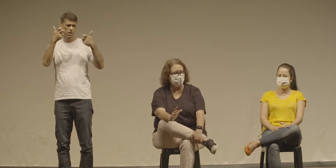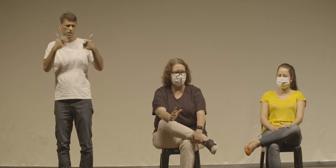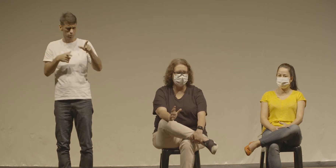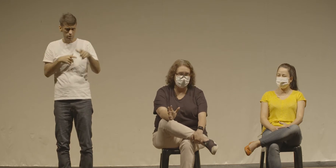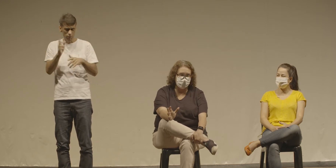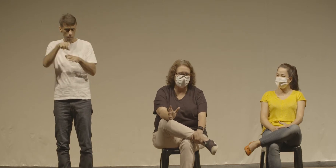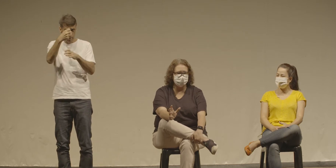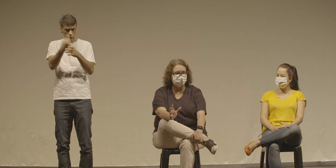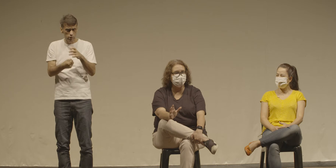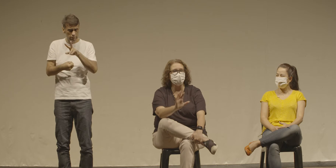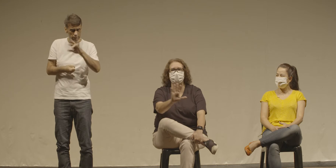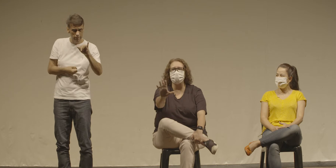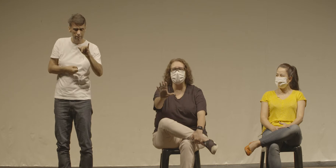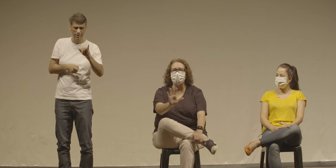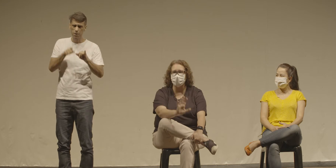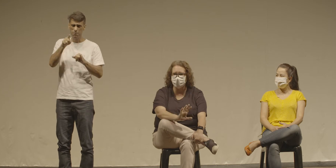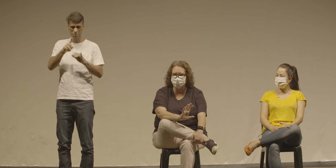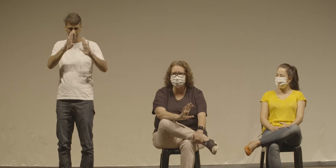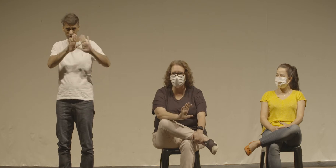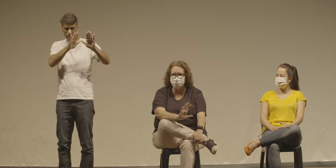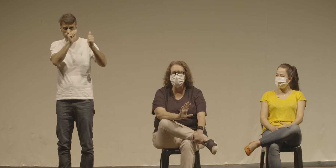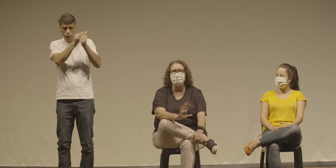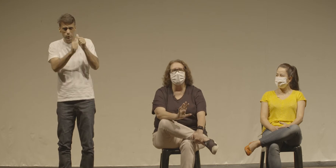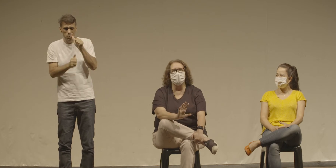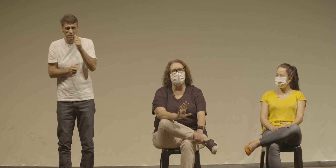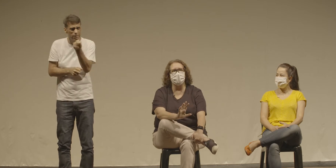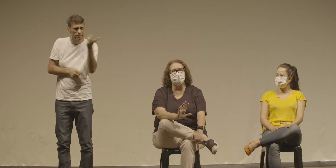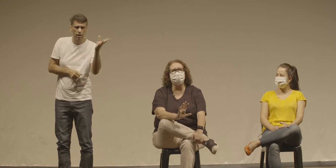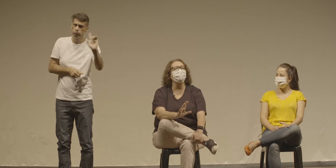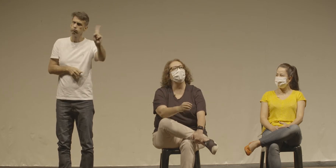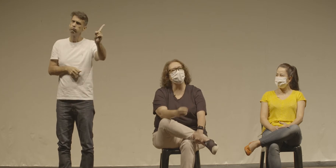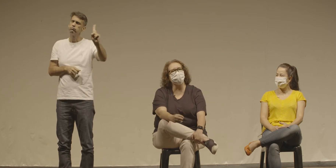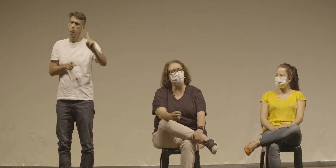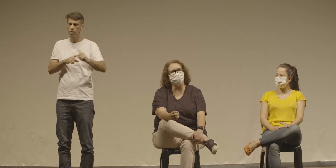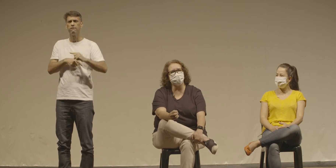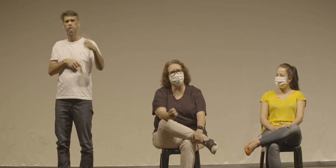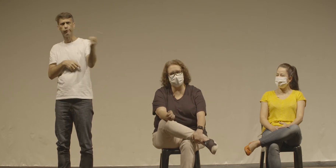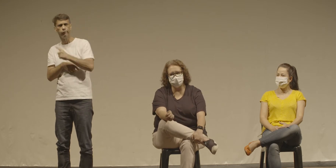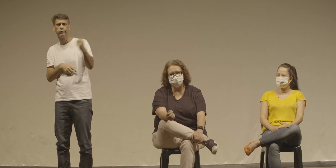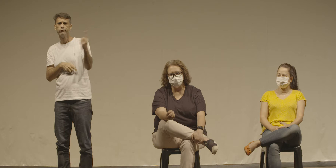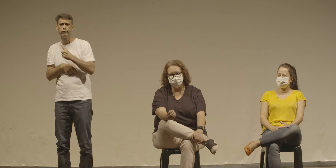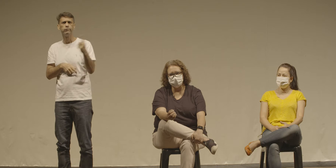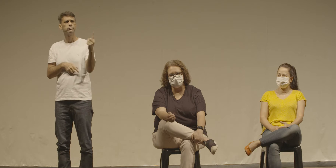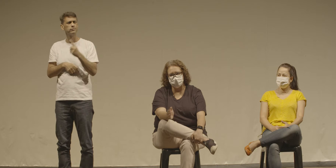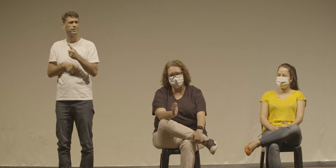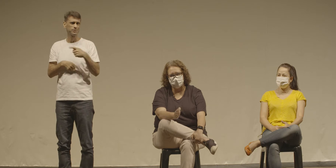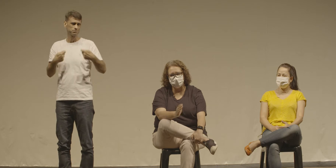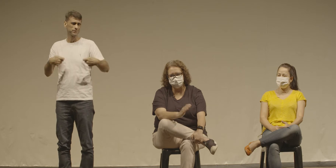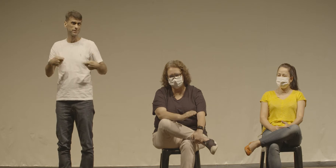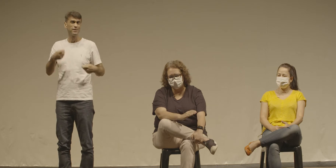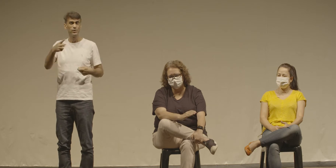Vai jogar basquete e tal, mas não vai morar com elas, né? Então, a gente vê que